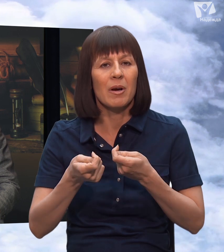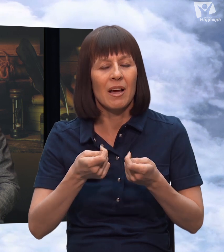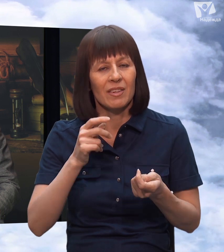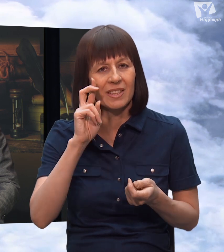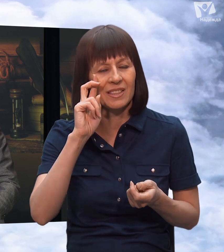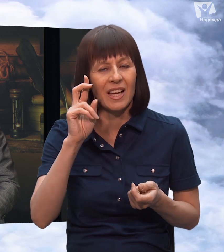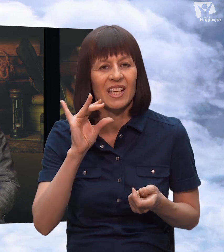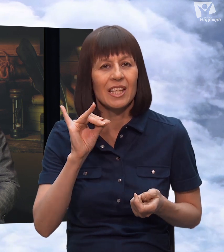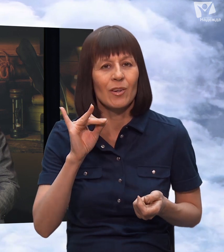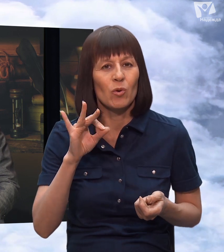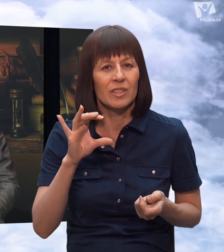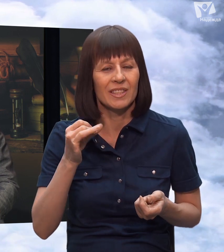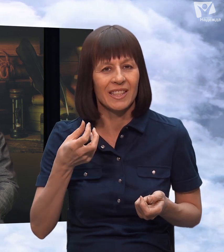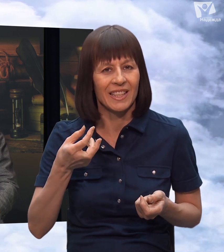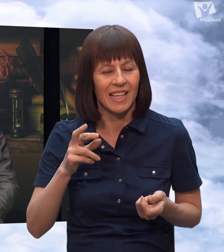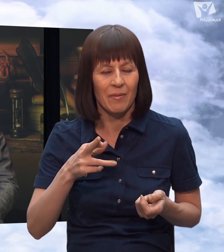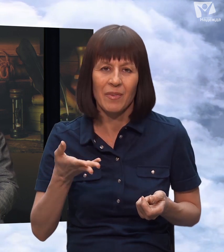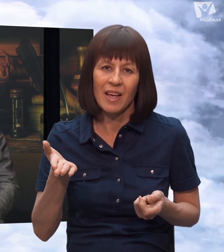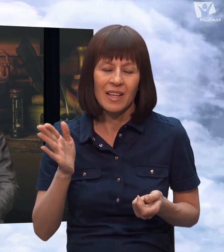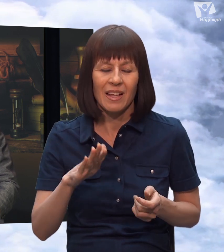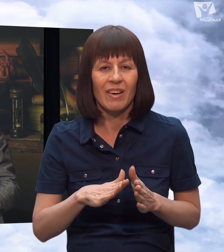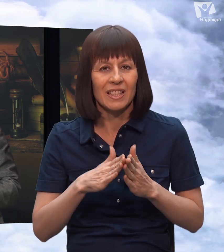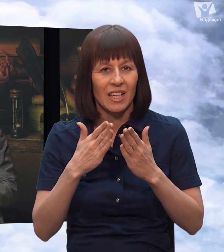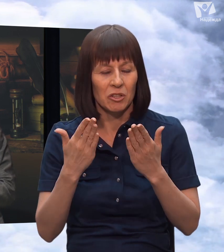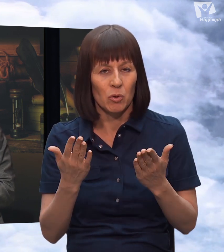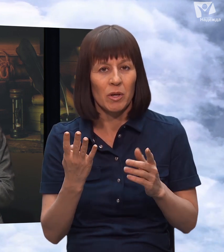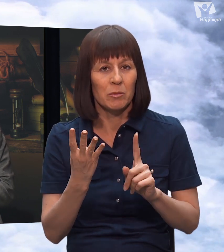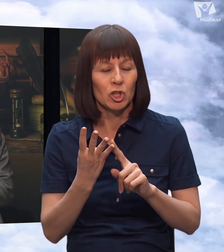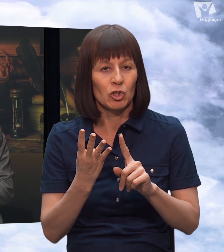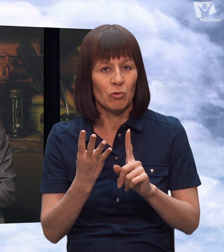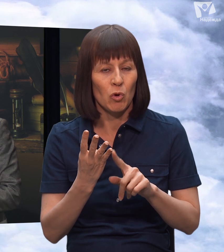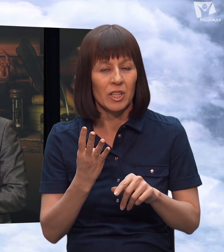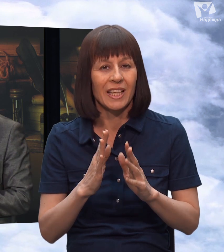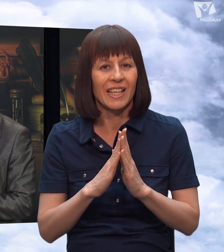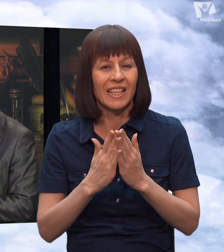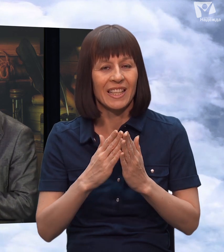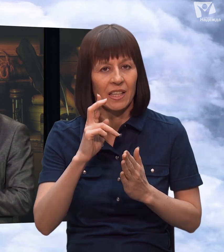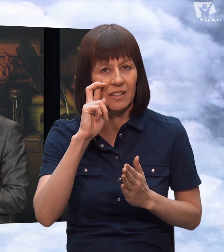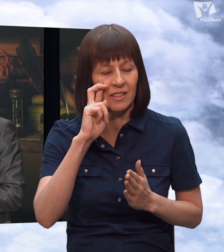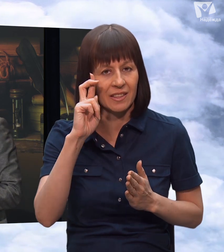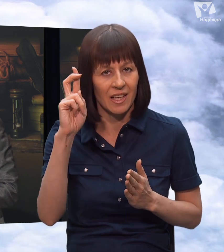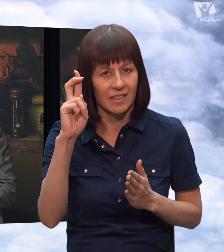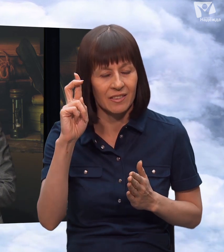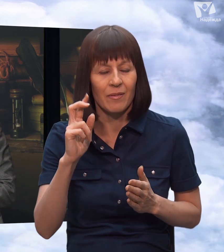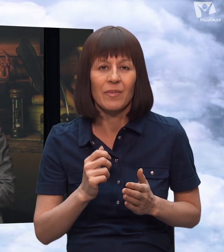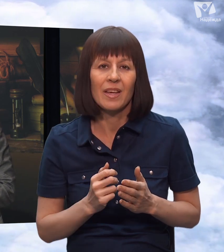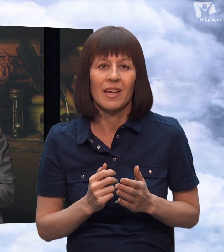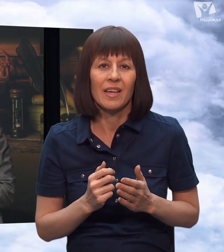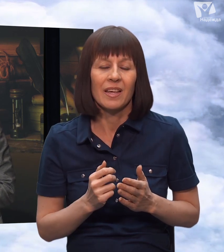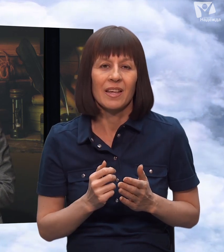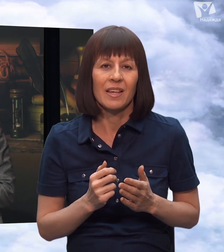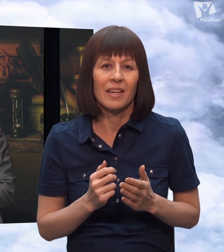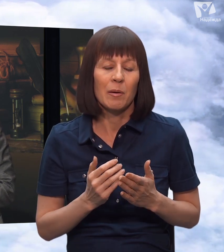правления давайте мы с вами обратимся 4 книги царств и для начала мы